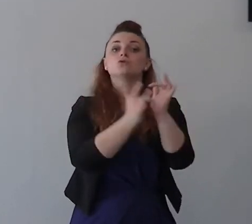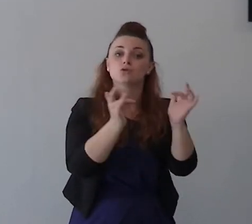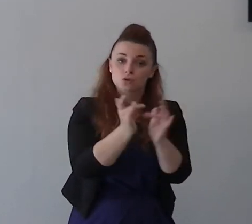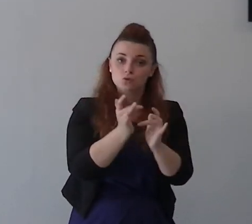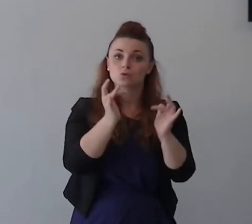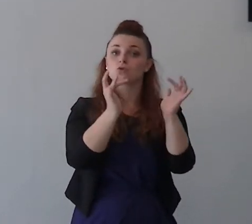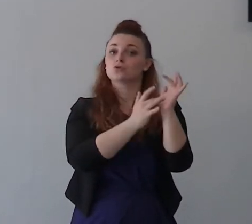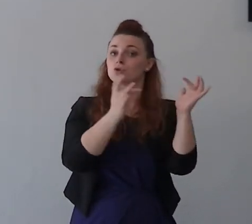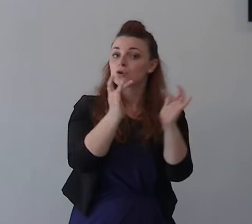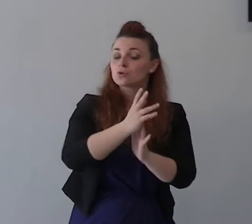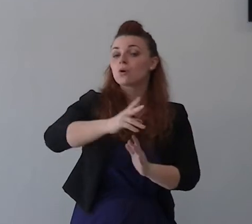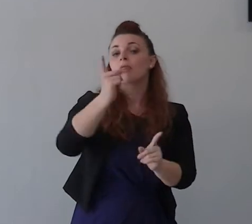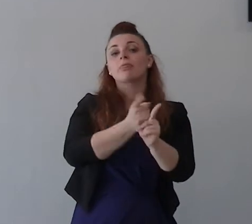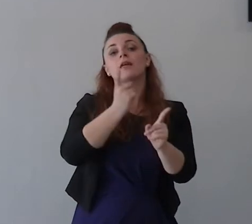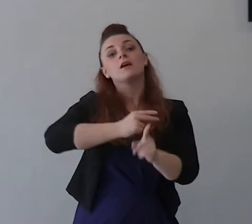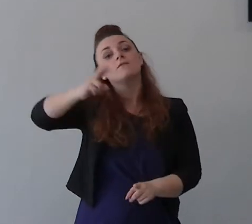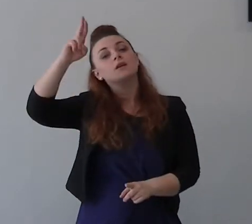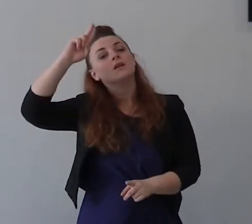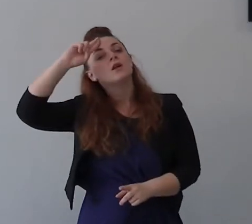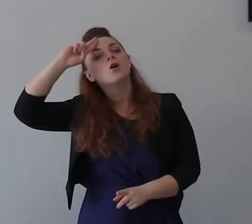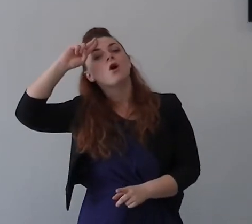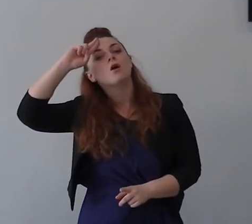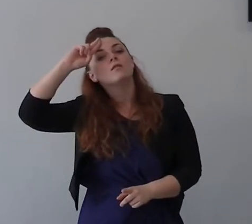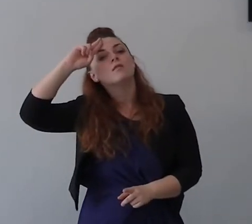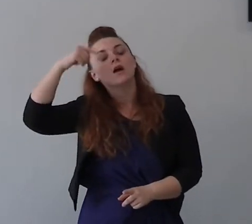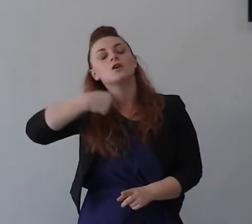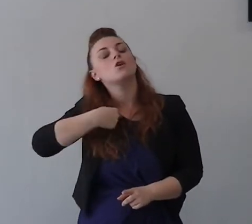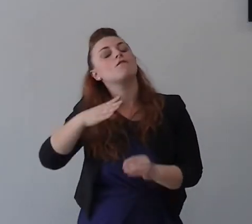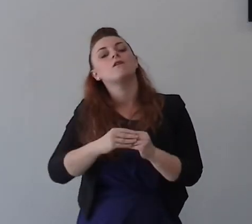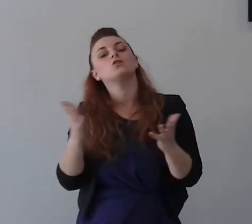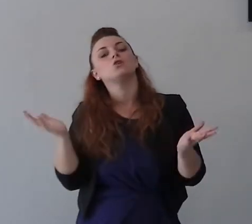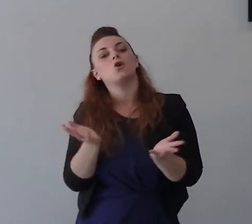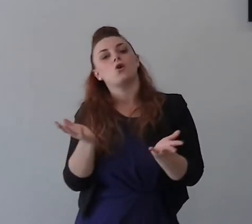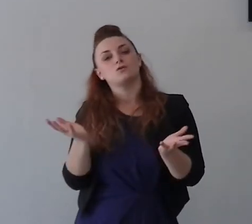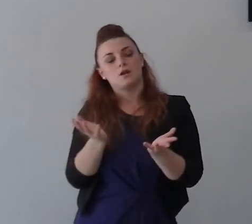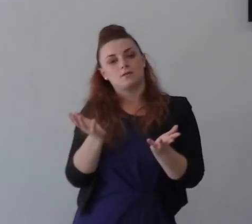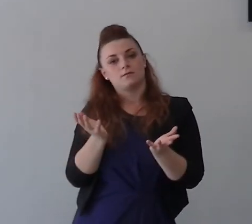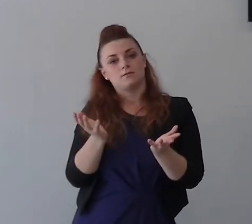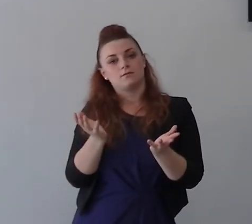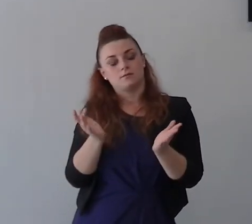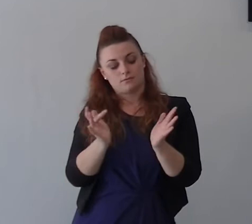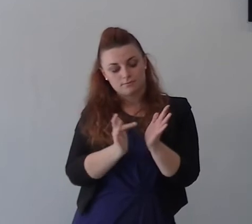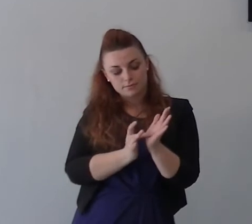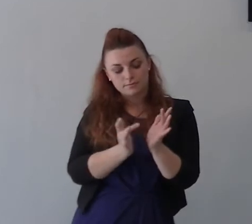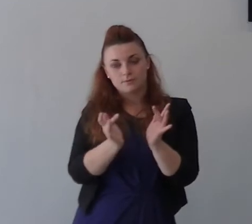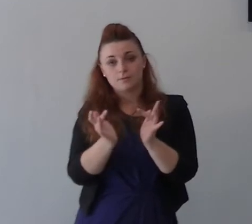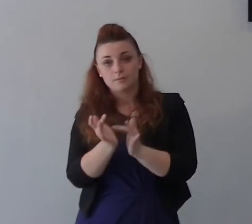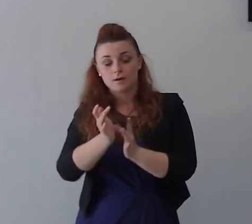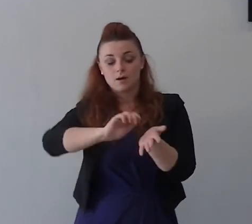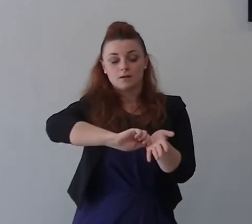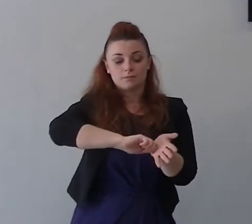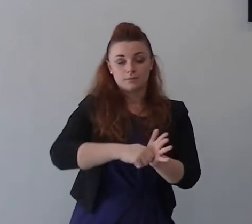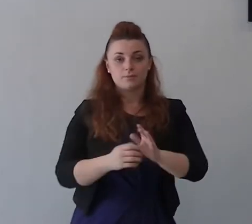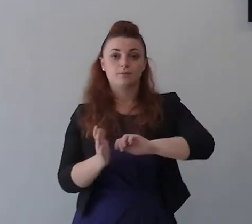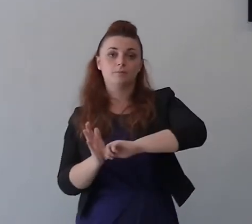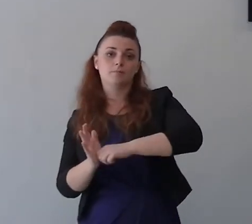il mio nome Gesù, ricordati quello che ho fatto per te. Ti ho fatto forare le tue mani